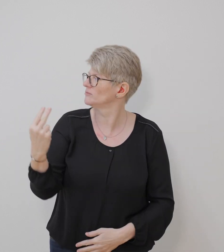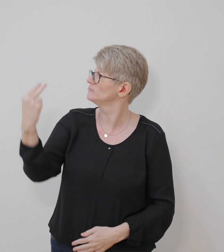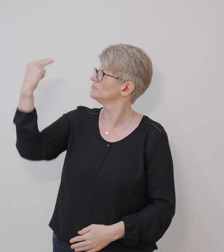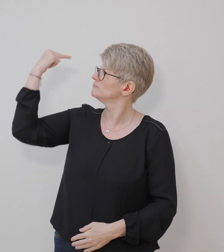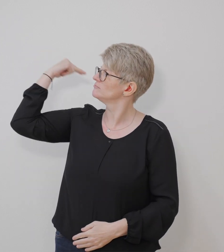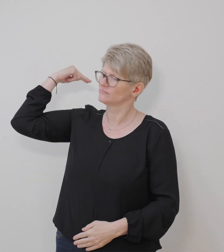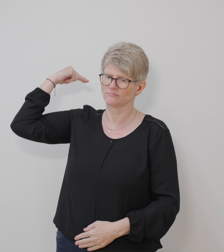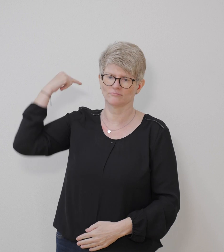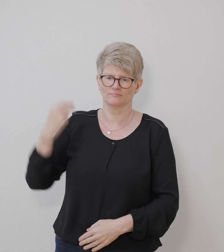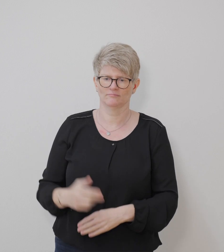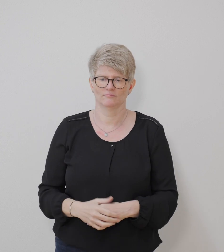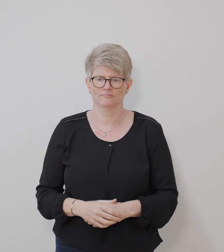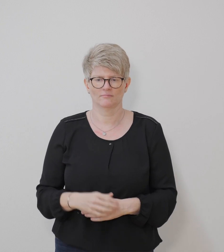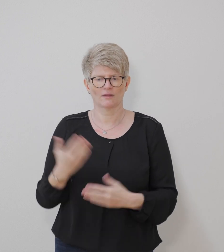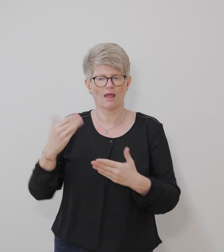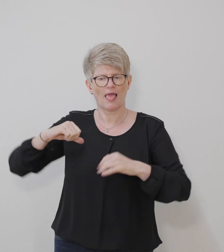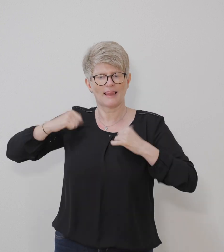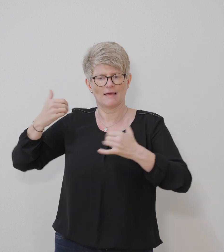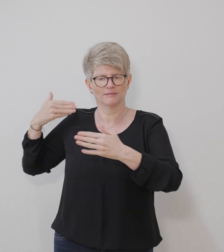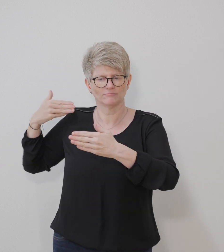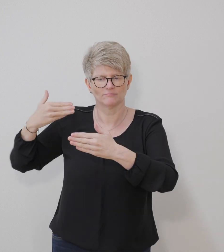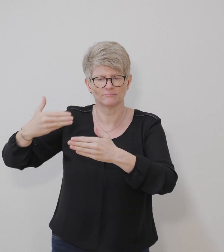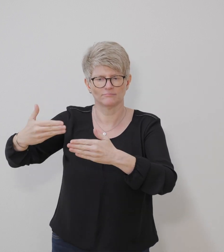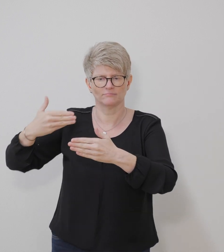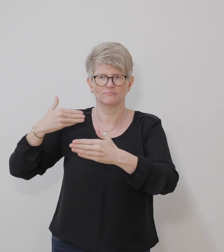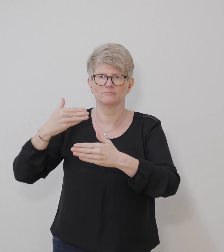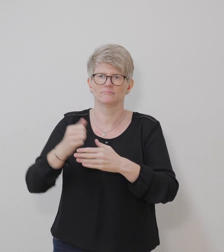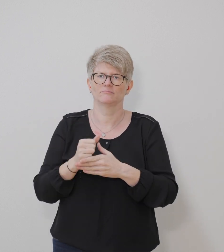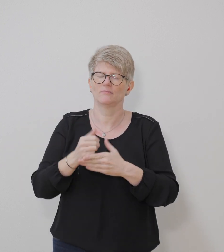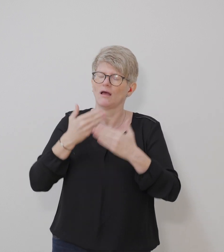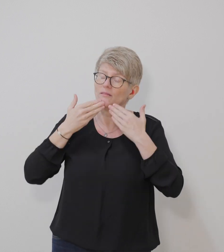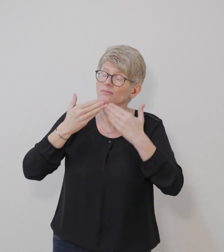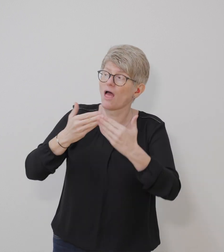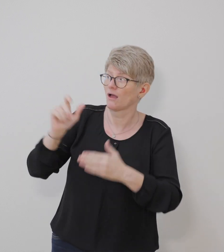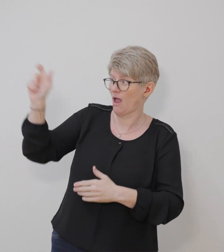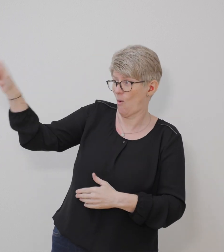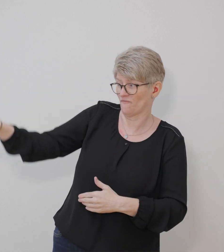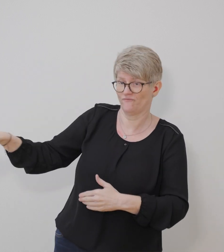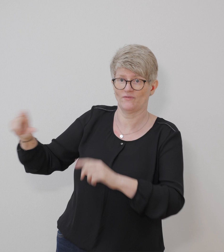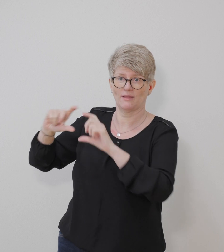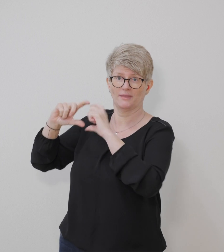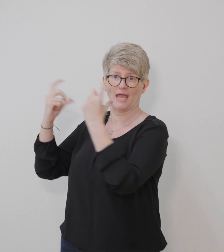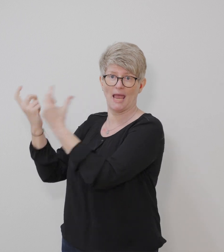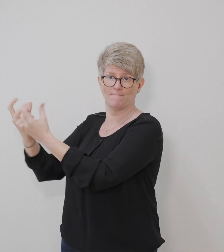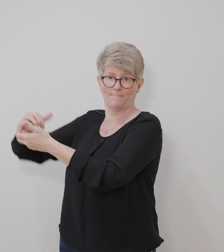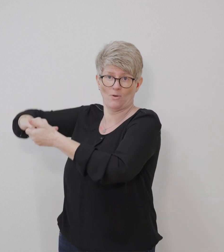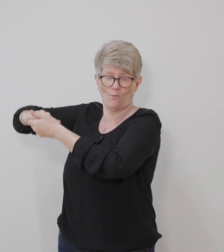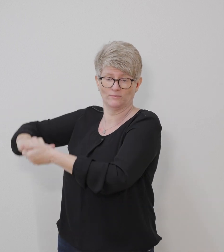Menschen, deren Angehörige im Hospiz verstorben sind, haben im Rückblick auf die Zeit, die sie dort erlebt